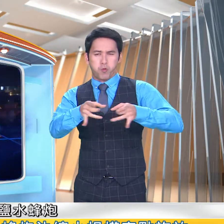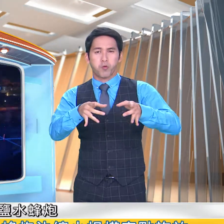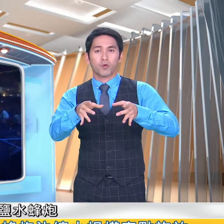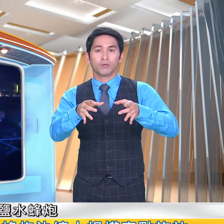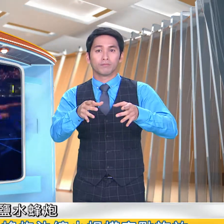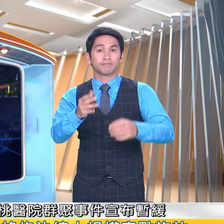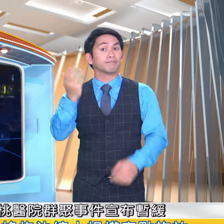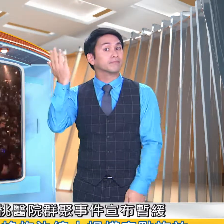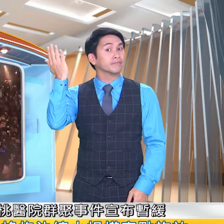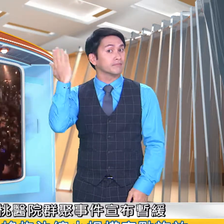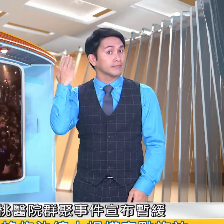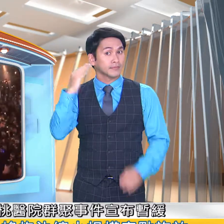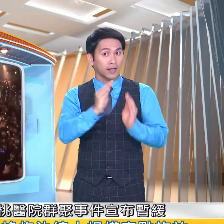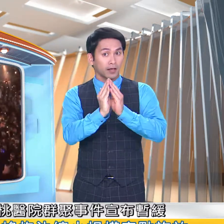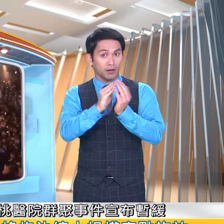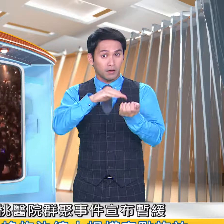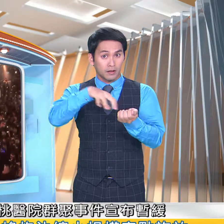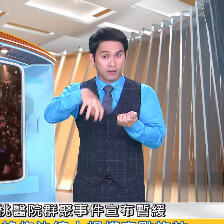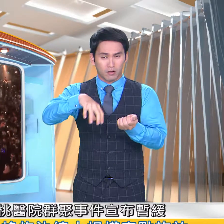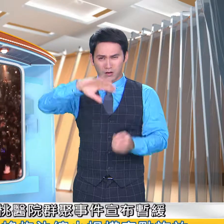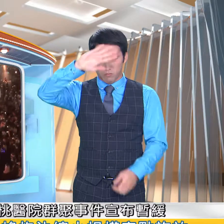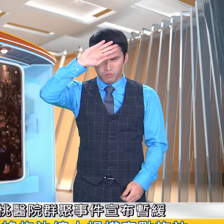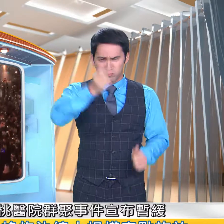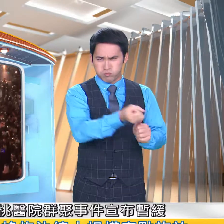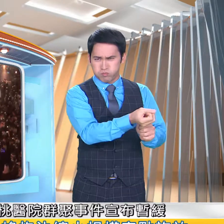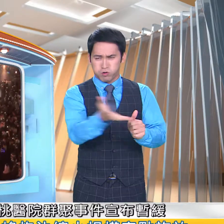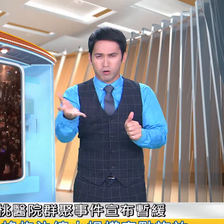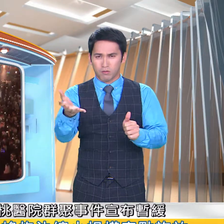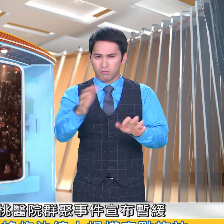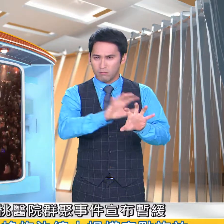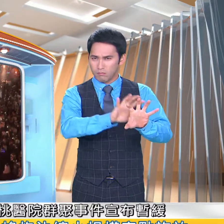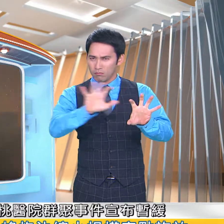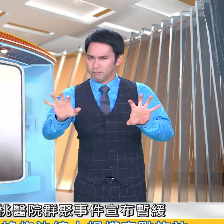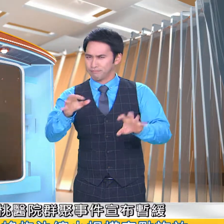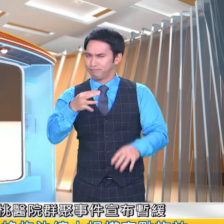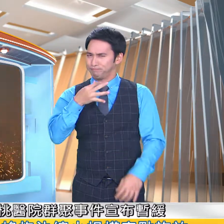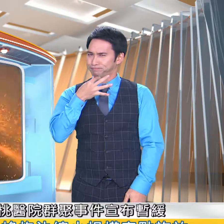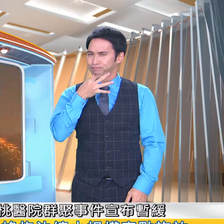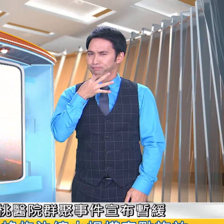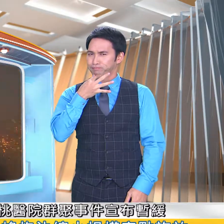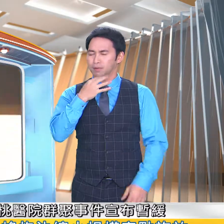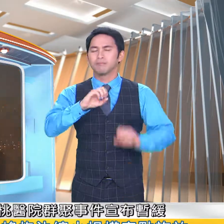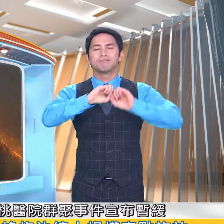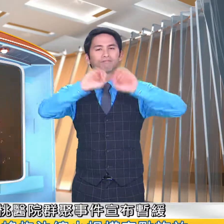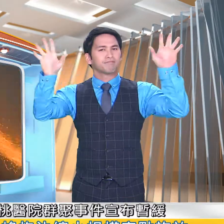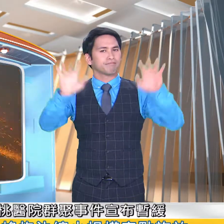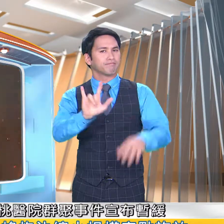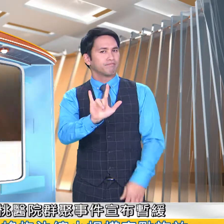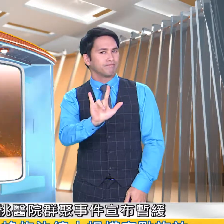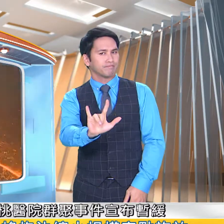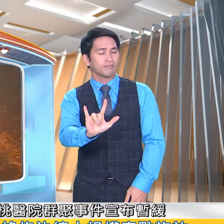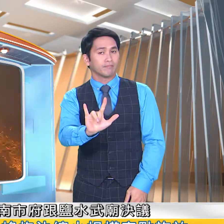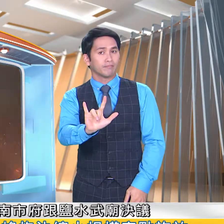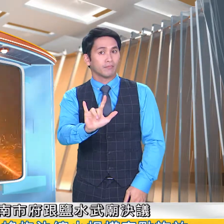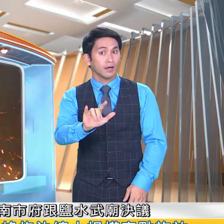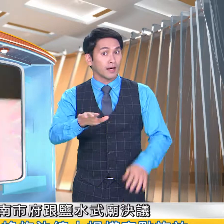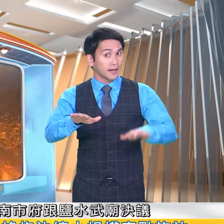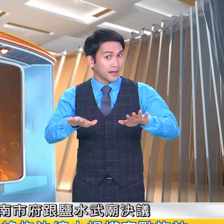过先前因为布桃医院群聚事件宣布暂缓，现在疫情